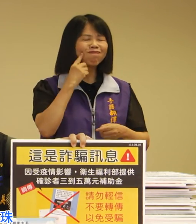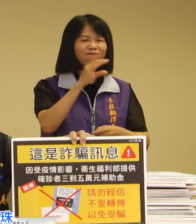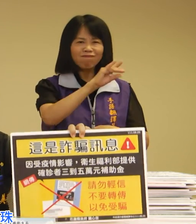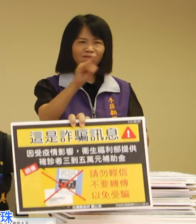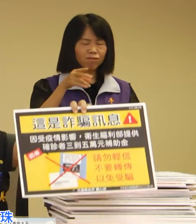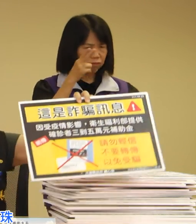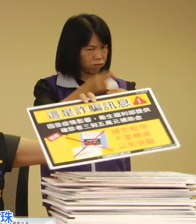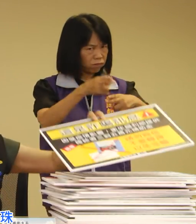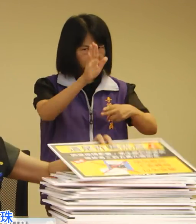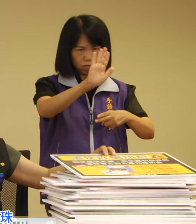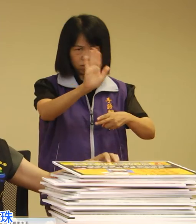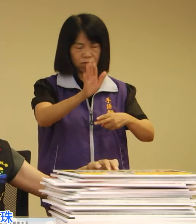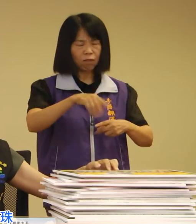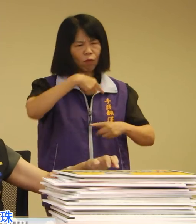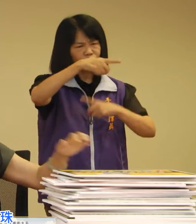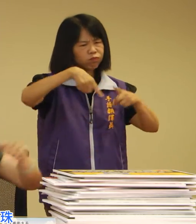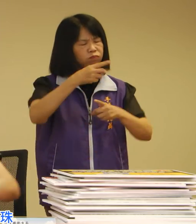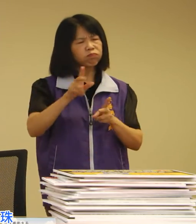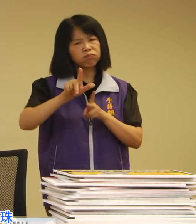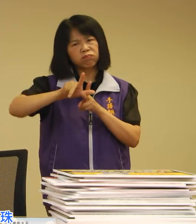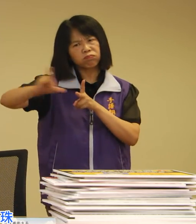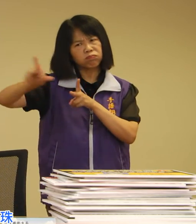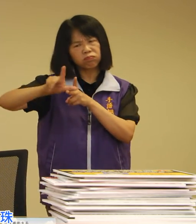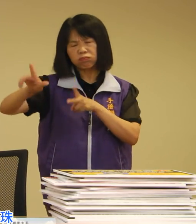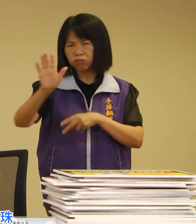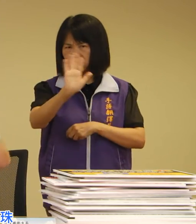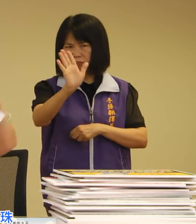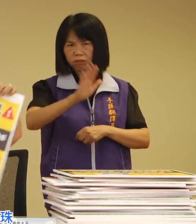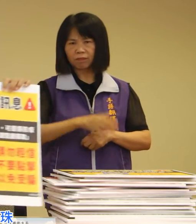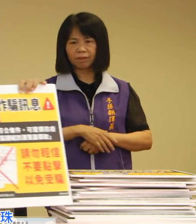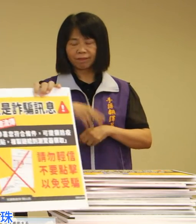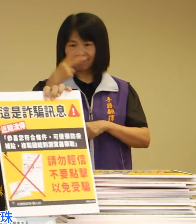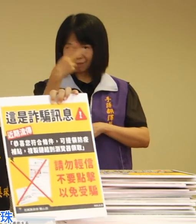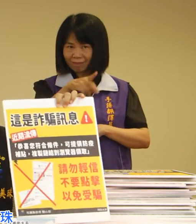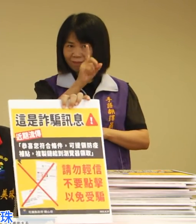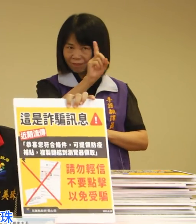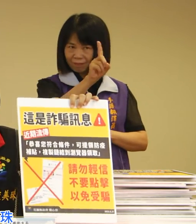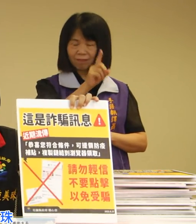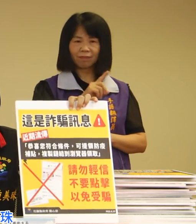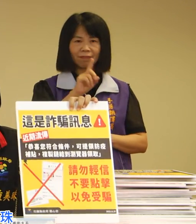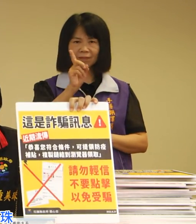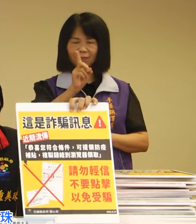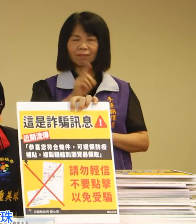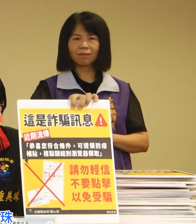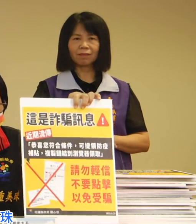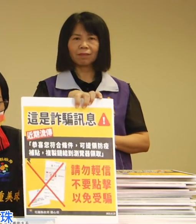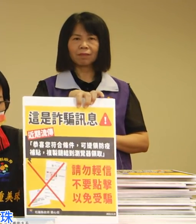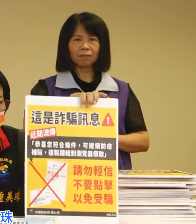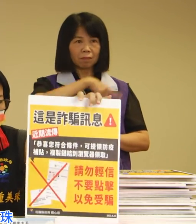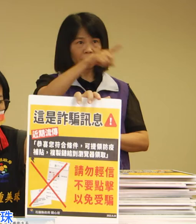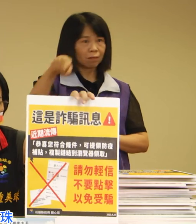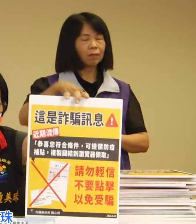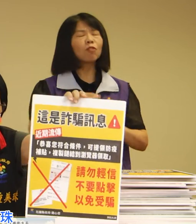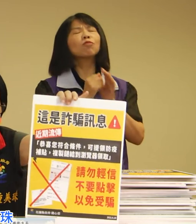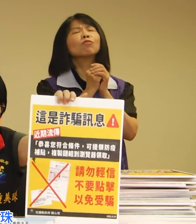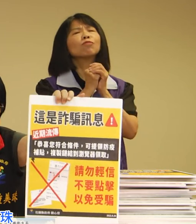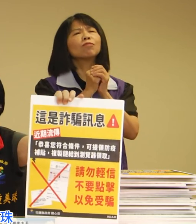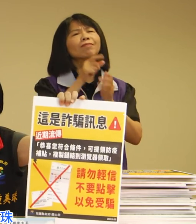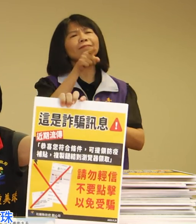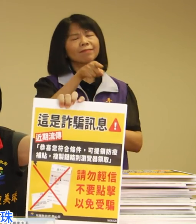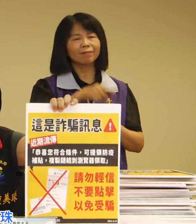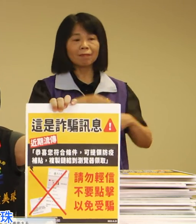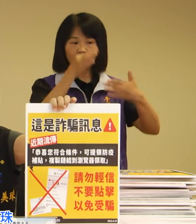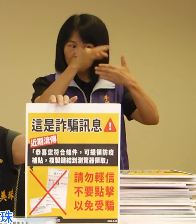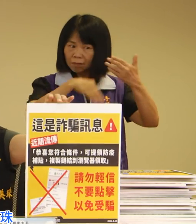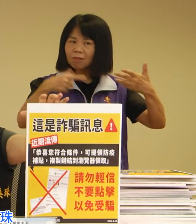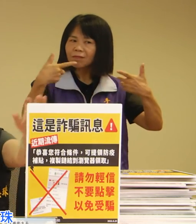勿轻信，也不要再转传哈。另外一个，也会收到恭喜你哈。符合